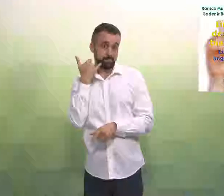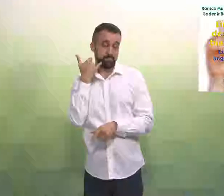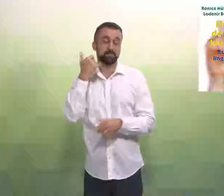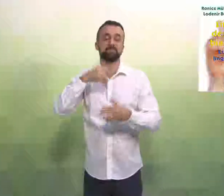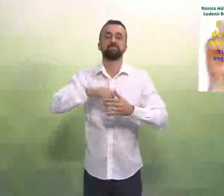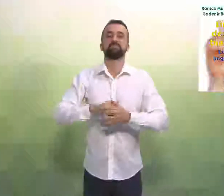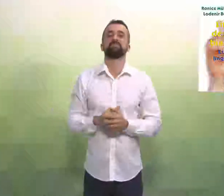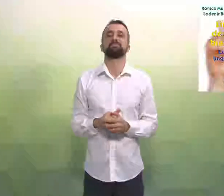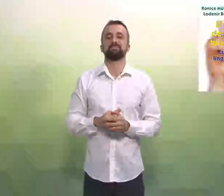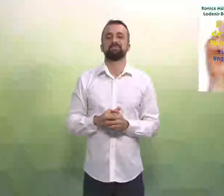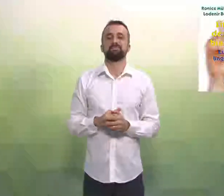Quadros.